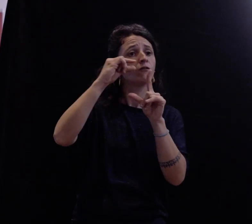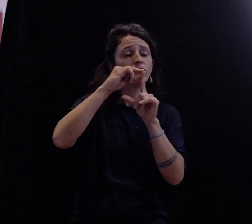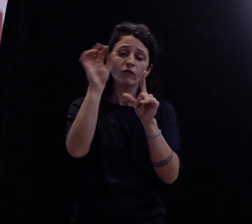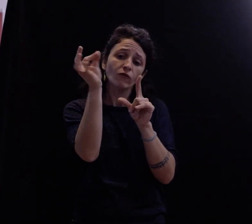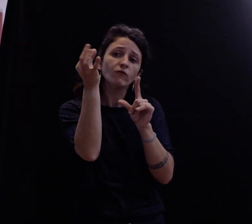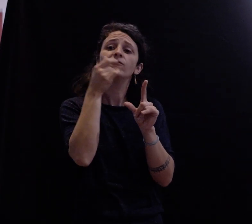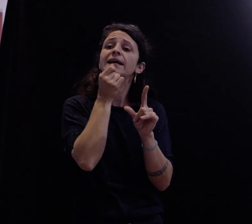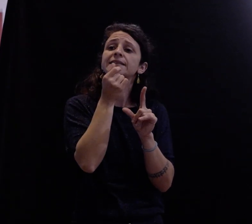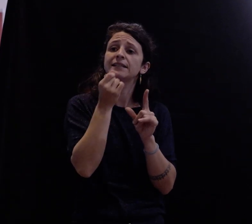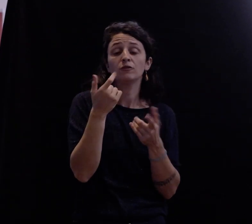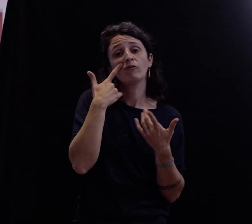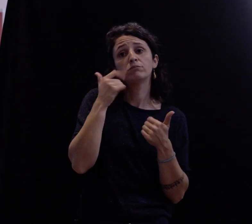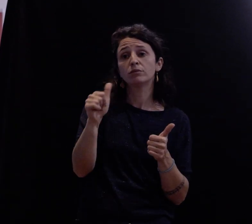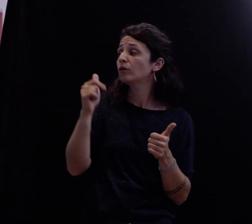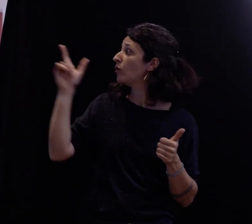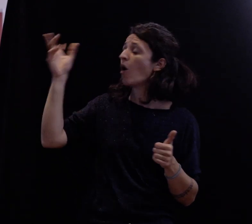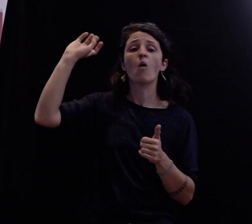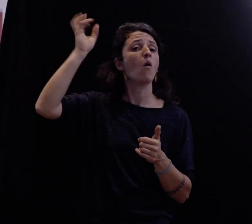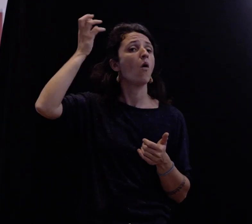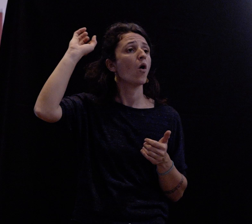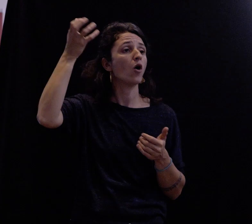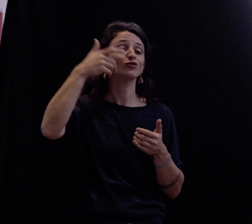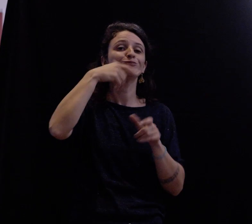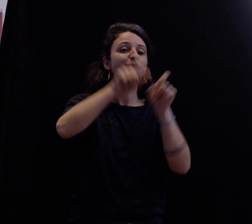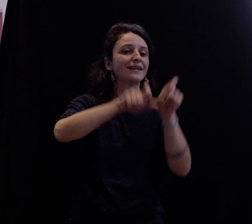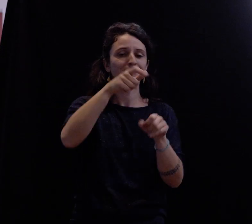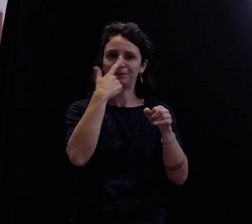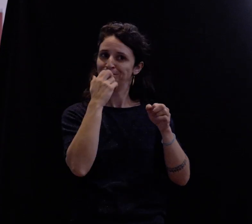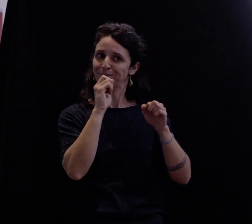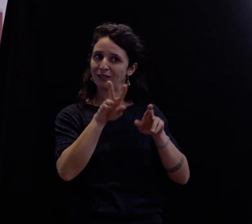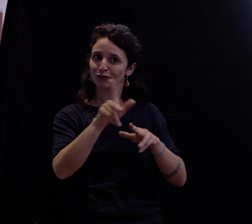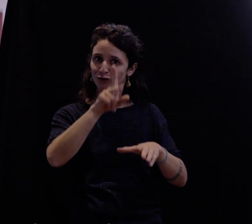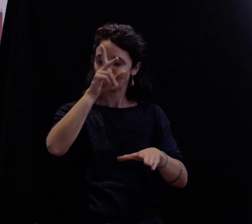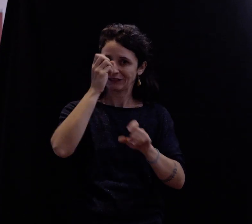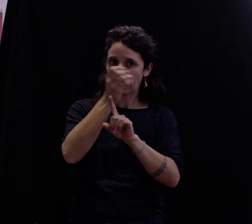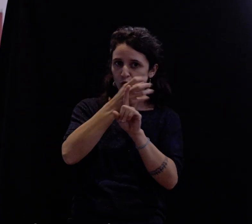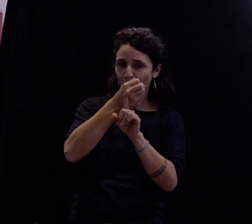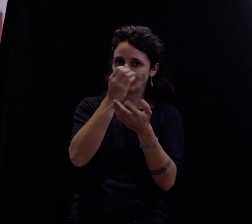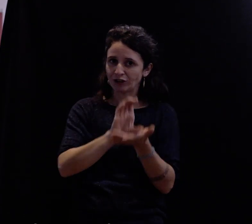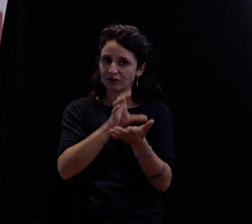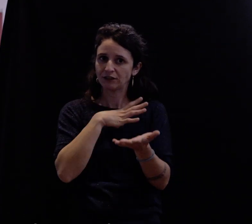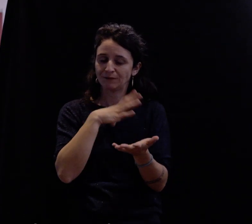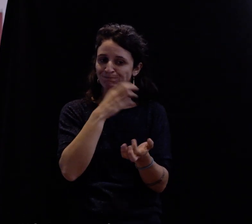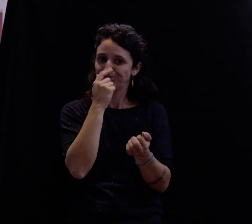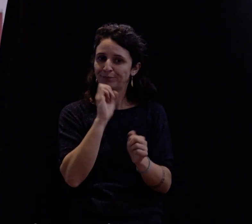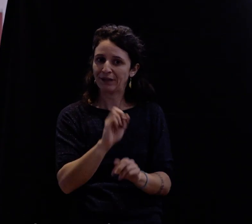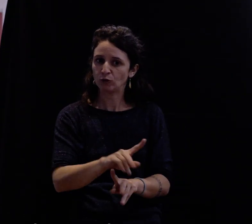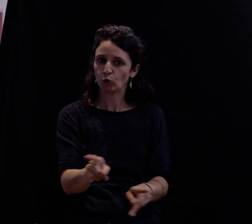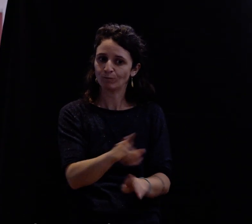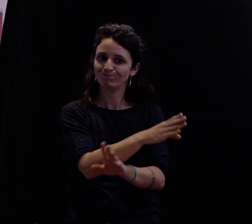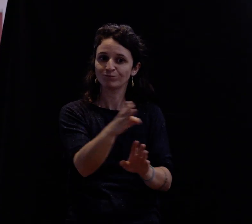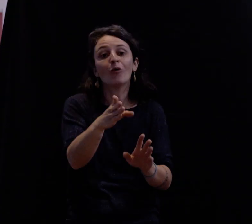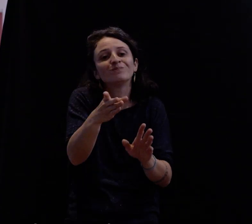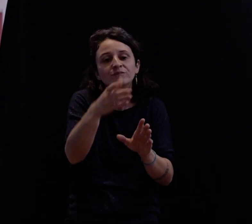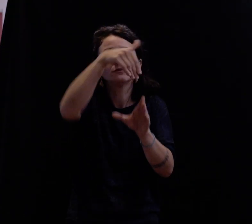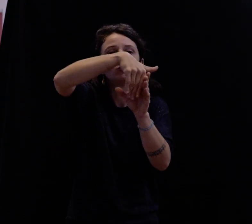en orange, c'est les patients pour lesquels on n'est pas trop sûr qu'ils ont un syndrome Charge. Là, dans ces cas-là, évidemment, il y en a la moitié des cas où on ne retrouve pas de